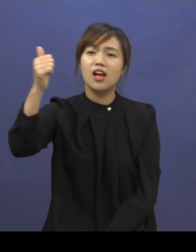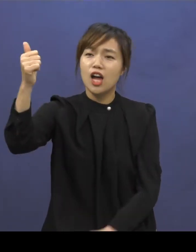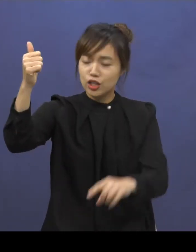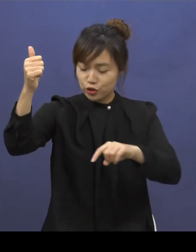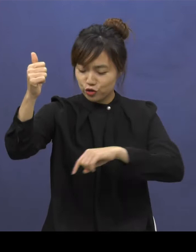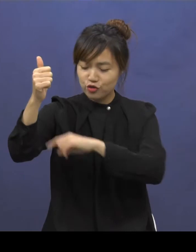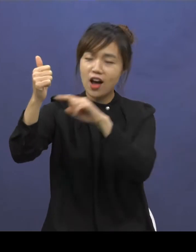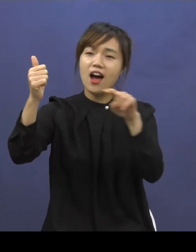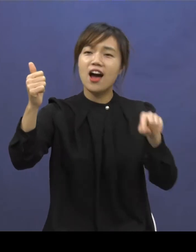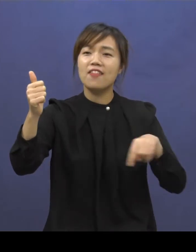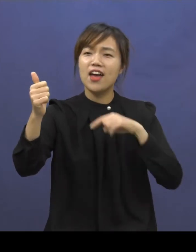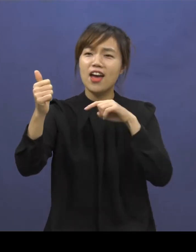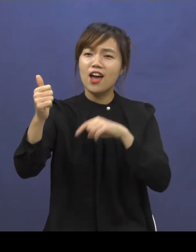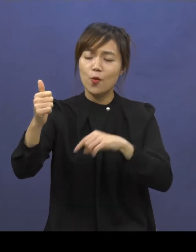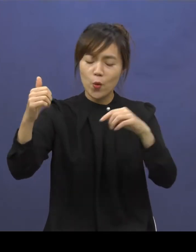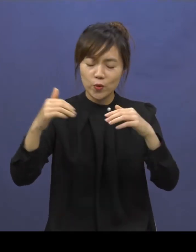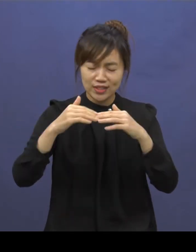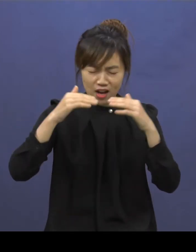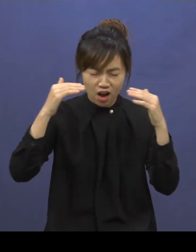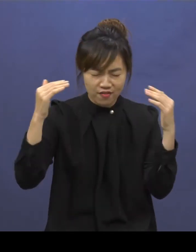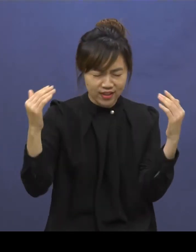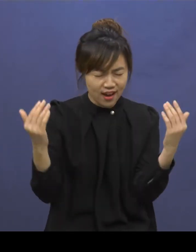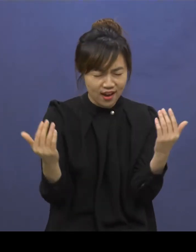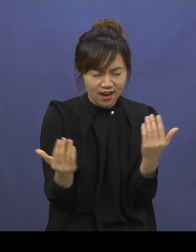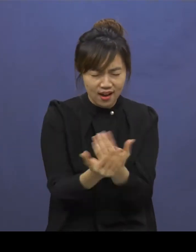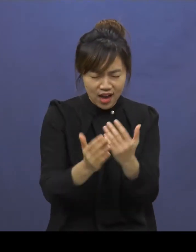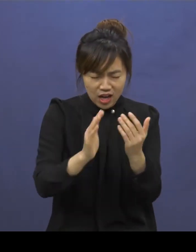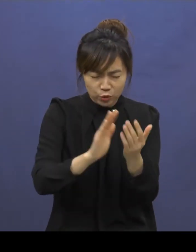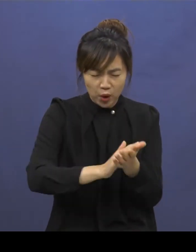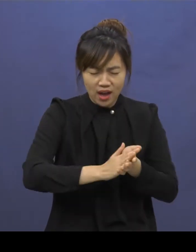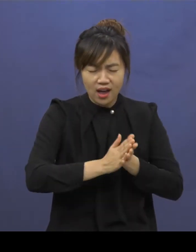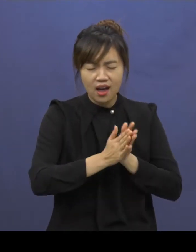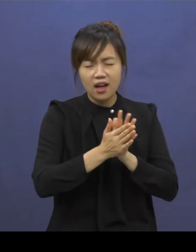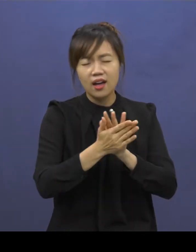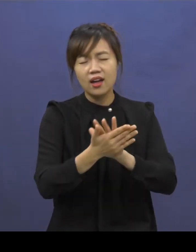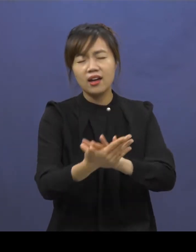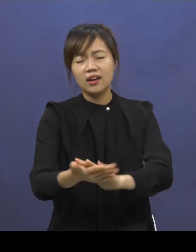주 안에 온전케